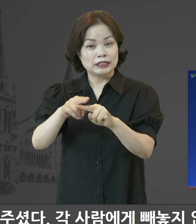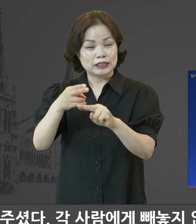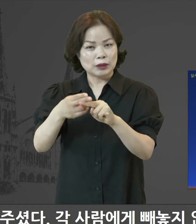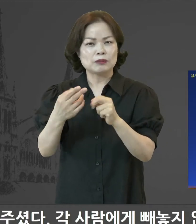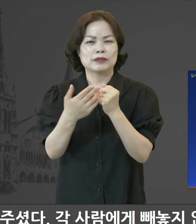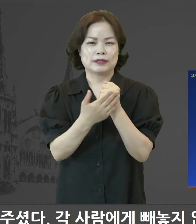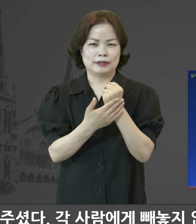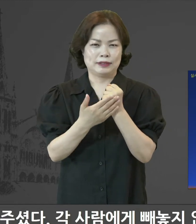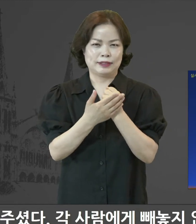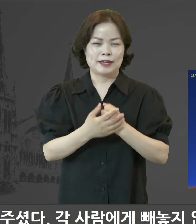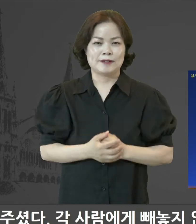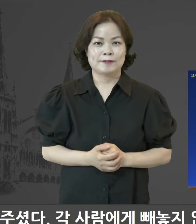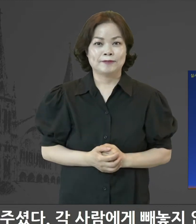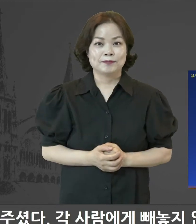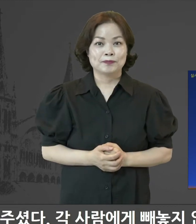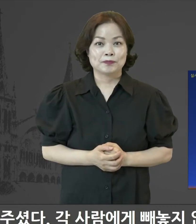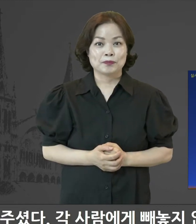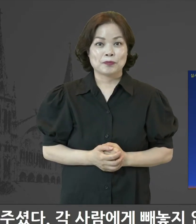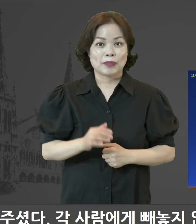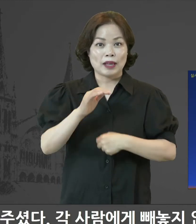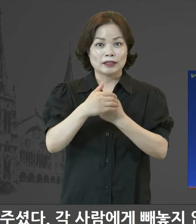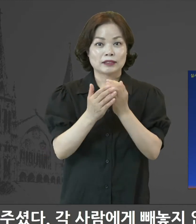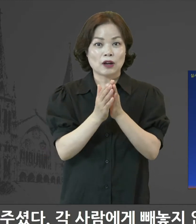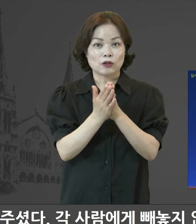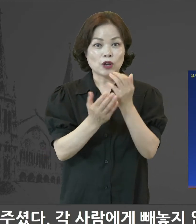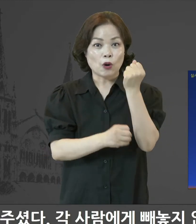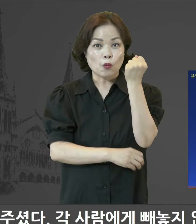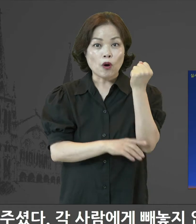합니다. 이제 성경 원어에서요,